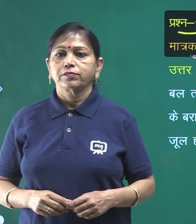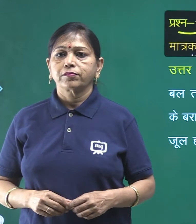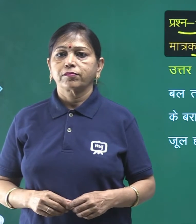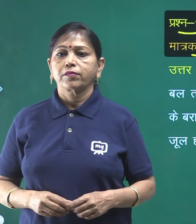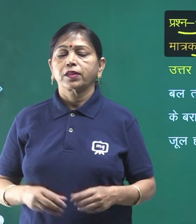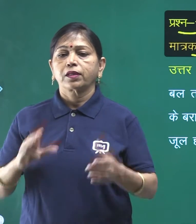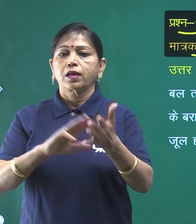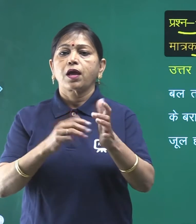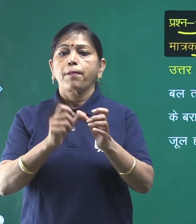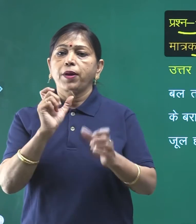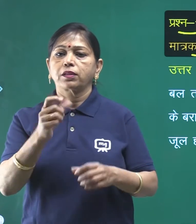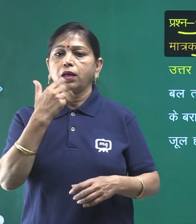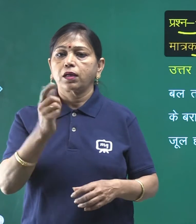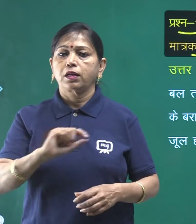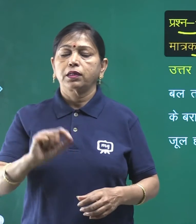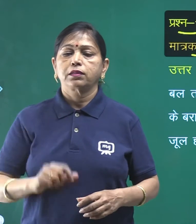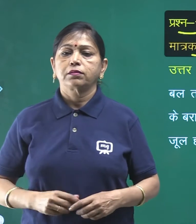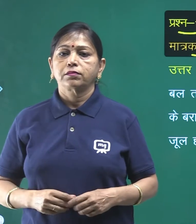मात्रक लिखिए।